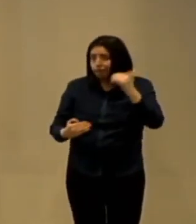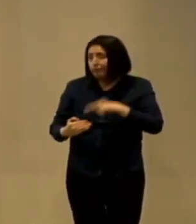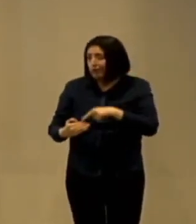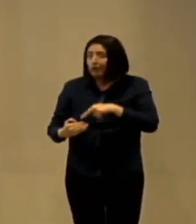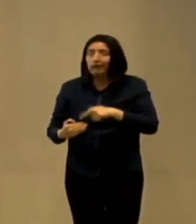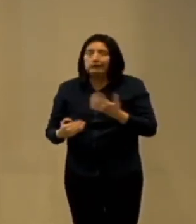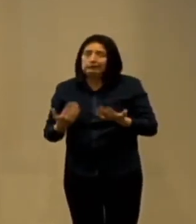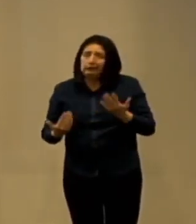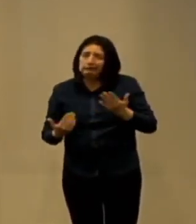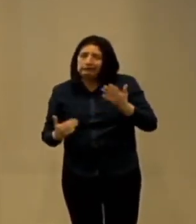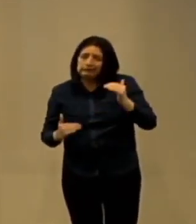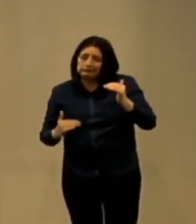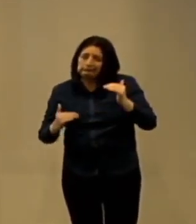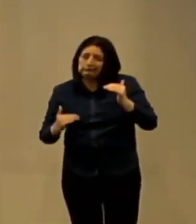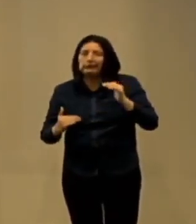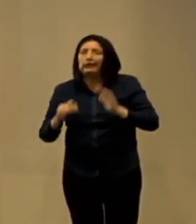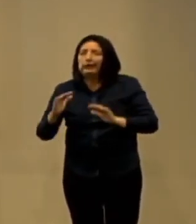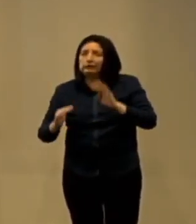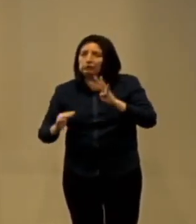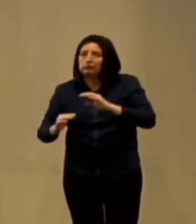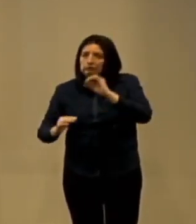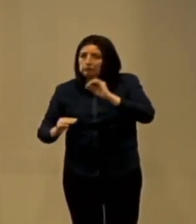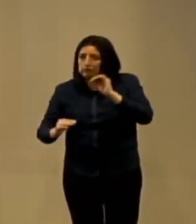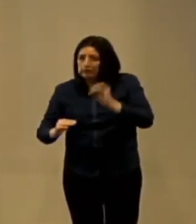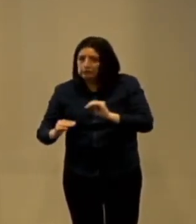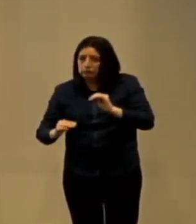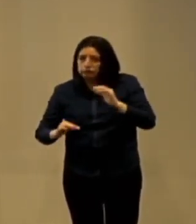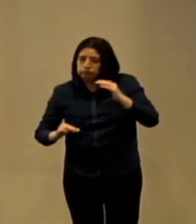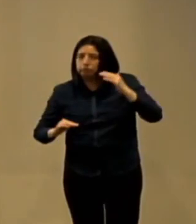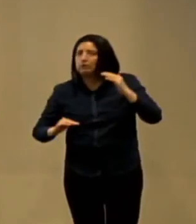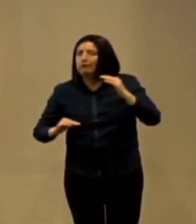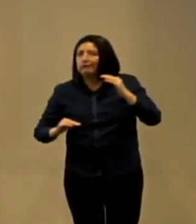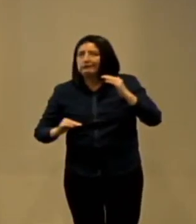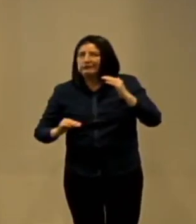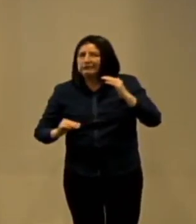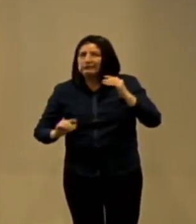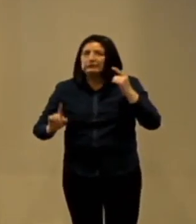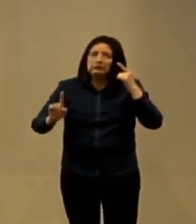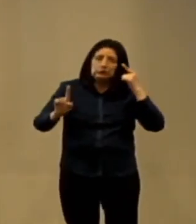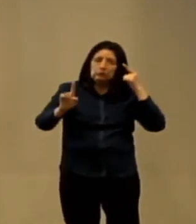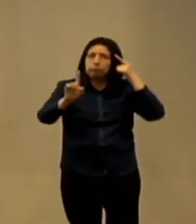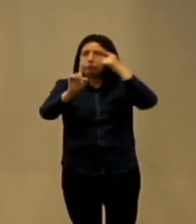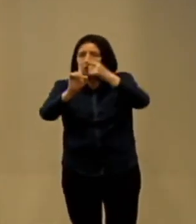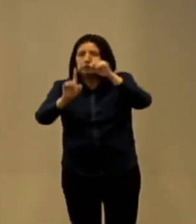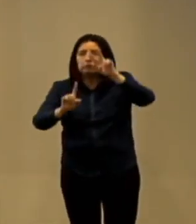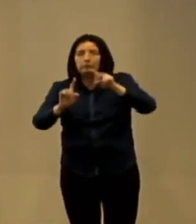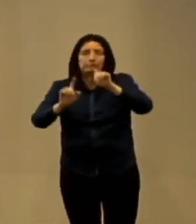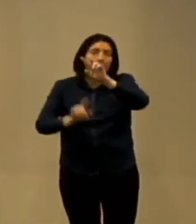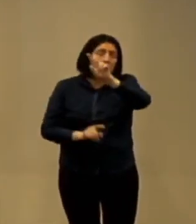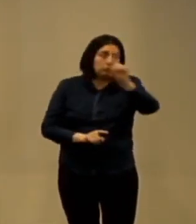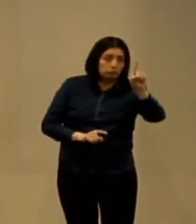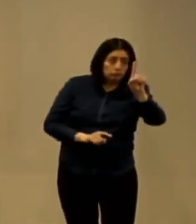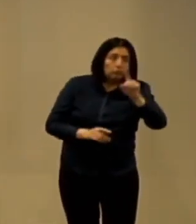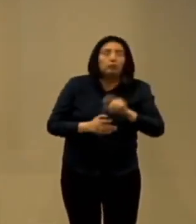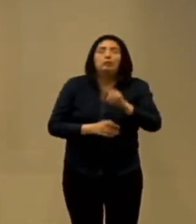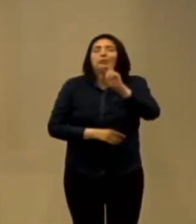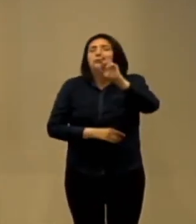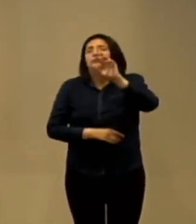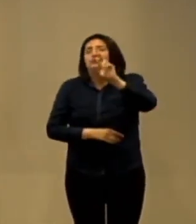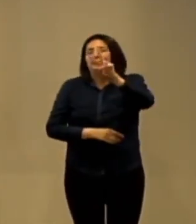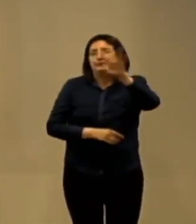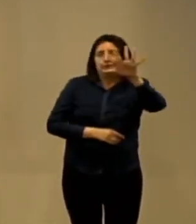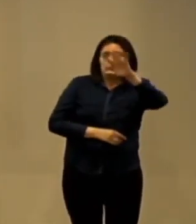Probablemente estemos con el 14% ya, estamos duplicándola. ¿Cuál es nuestra meta al 2021? Llegar al 25%,